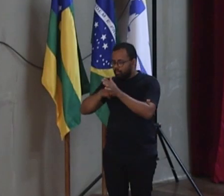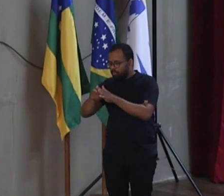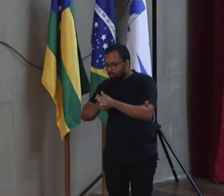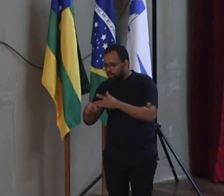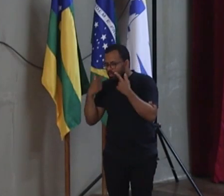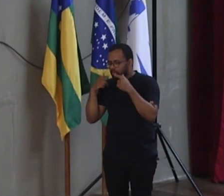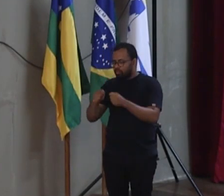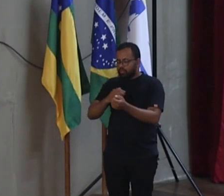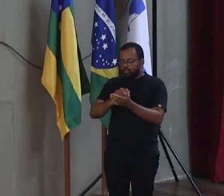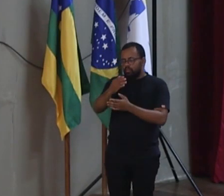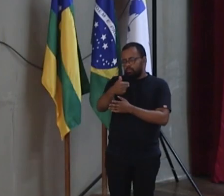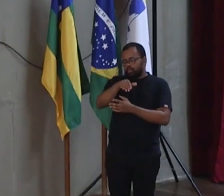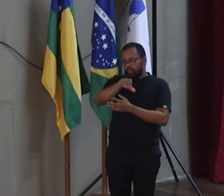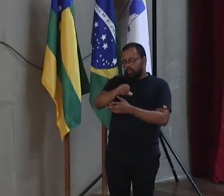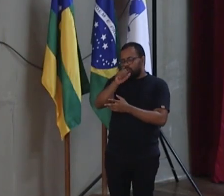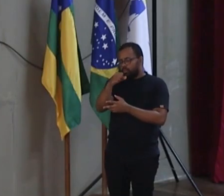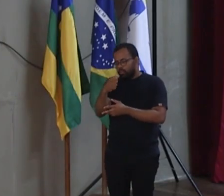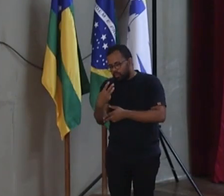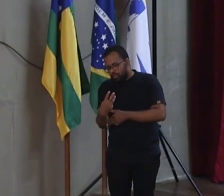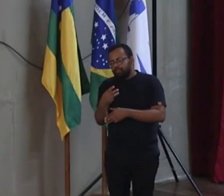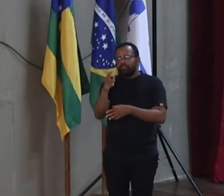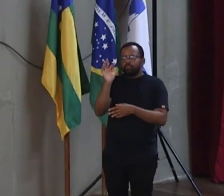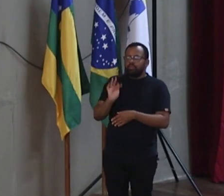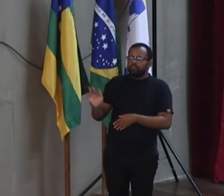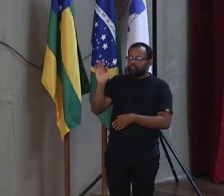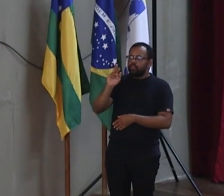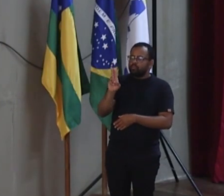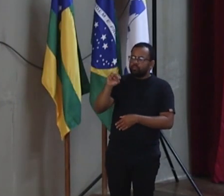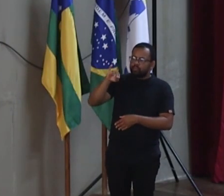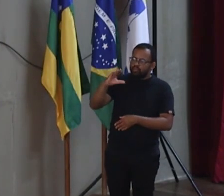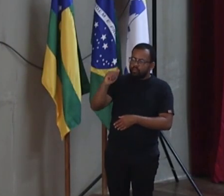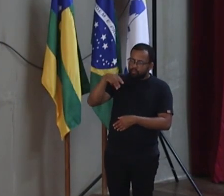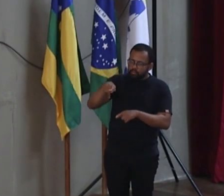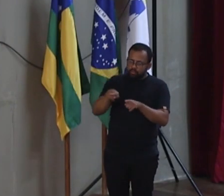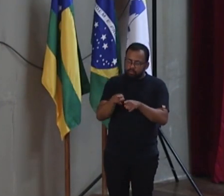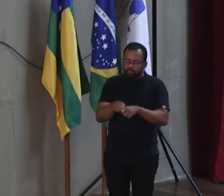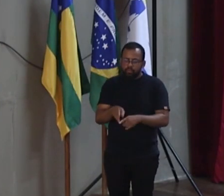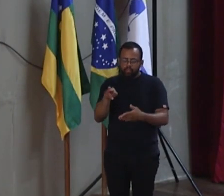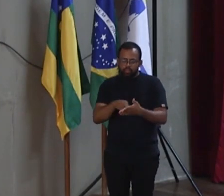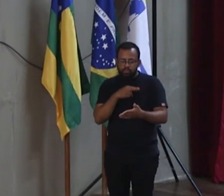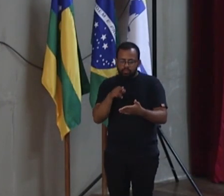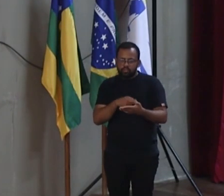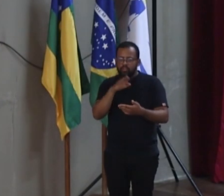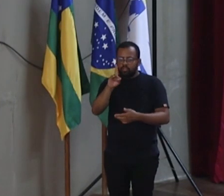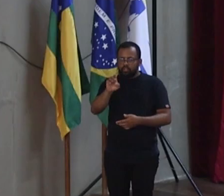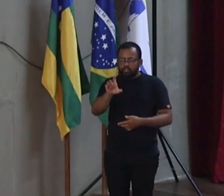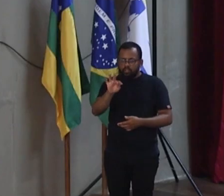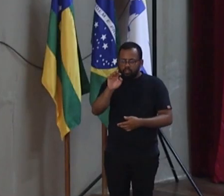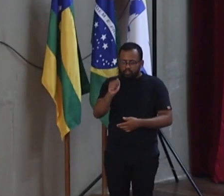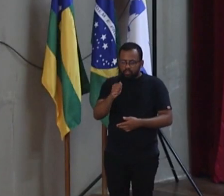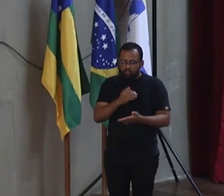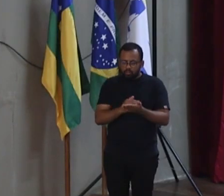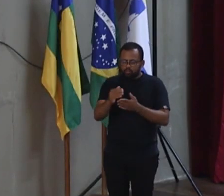Aplicada, iniciado em 1983 na Unicamp, e a revista Delta, que é mais conhecida que Trabalhos em Linguística Aplicada,